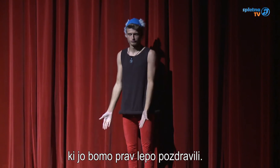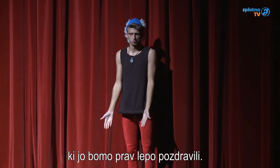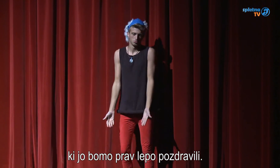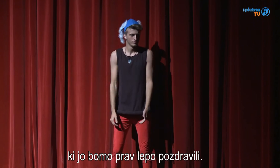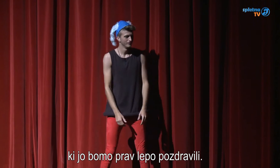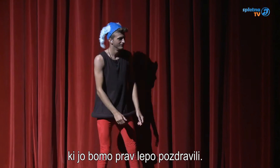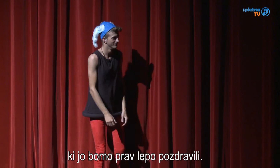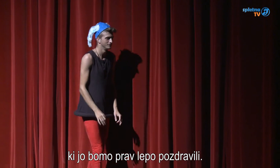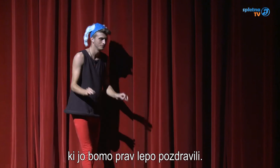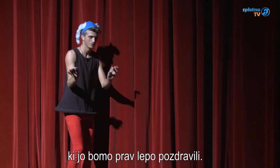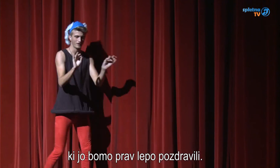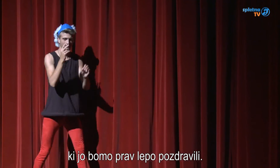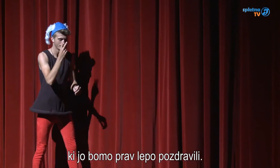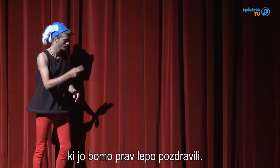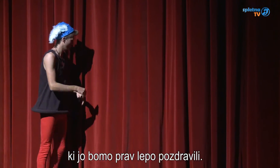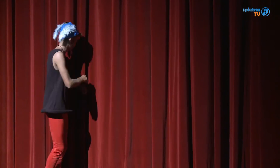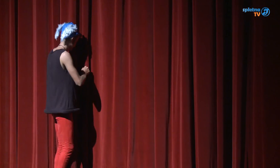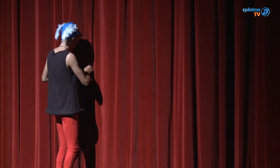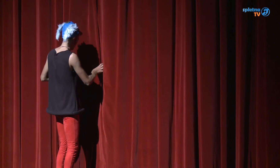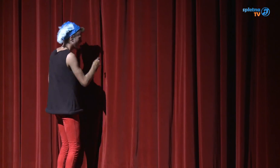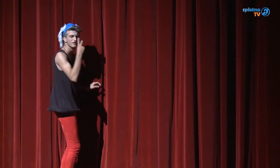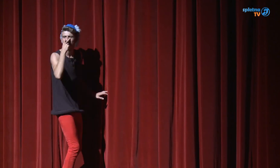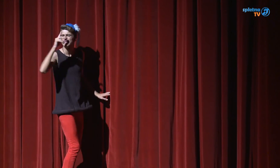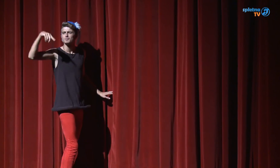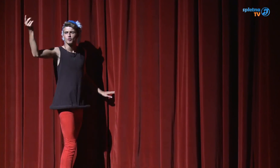šole Danila Kumar in jih bomo prav lepo pozdravili.